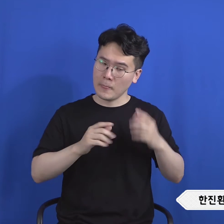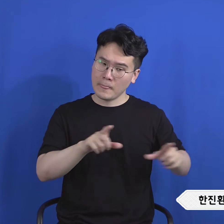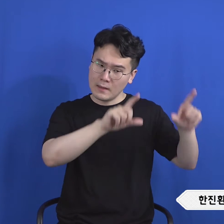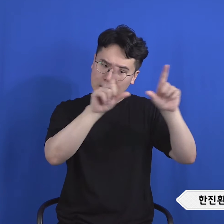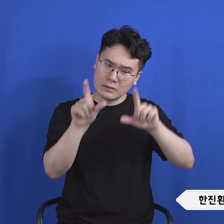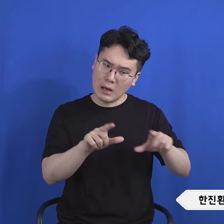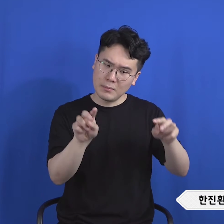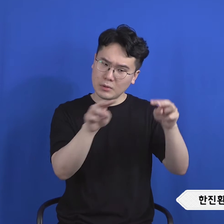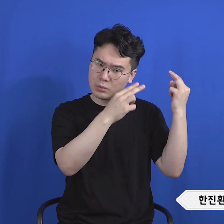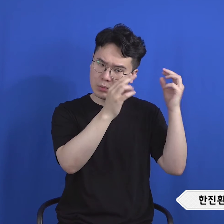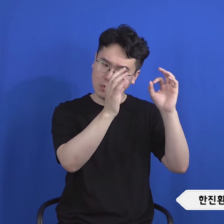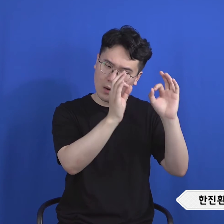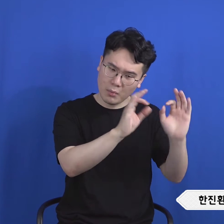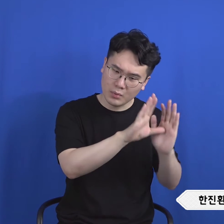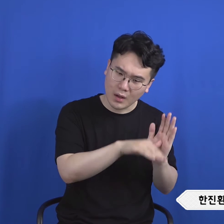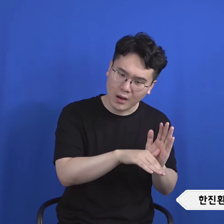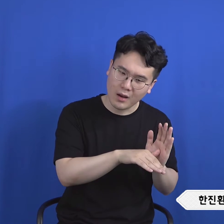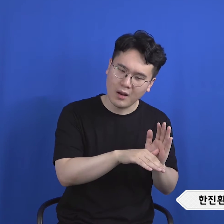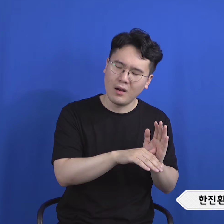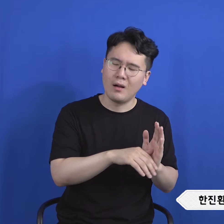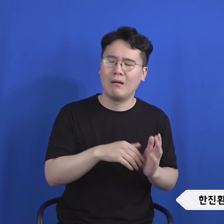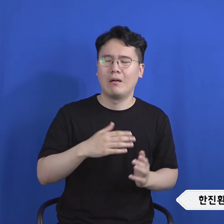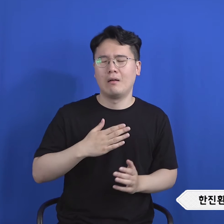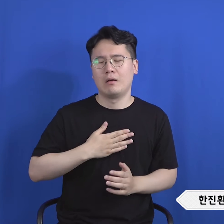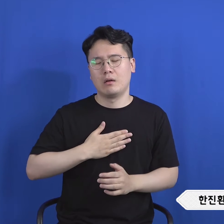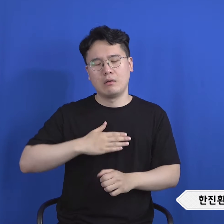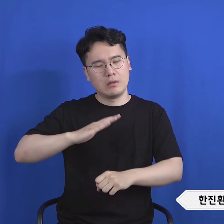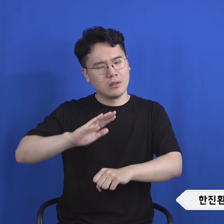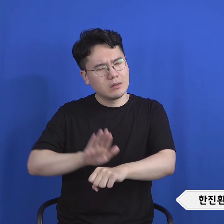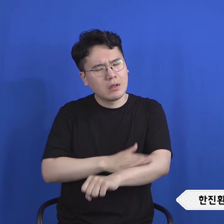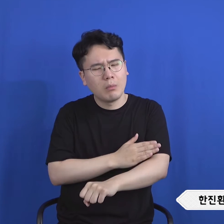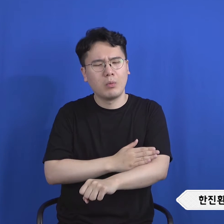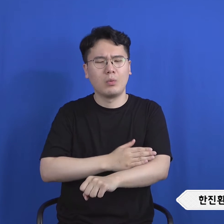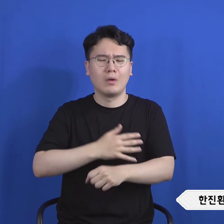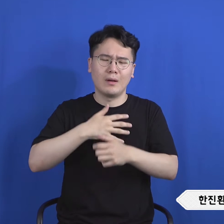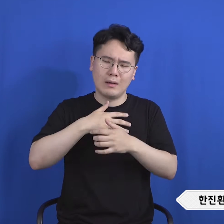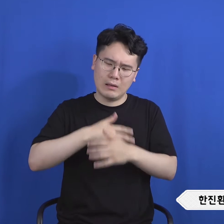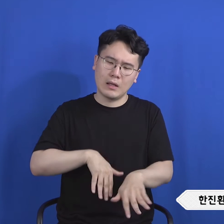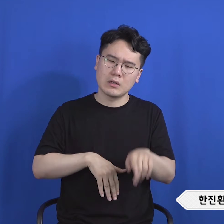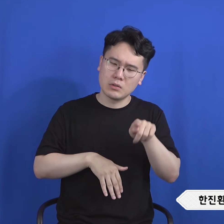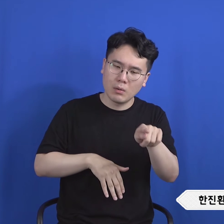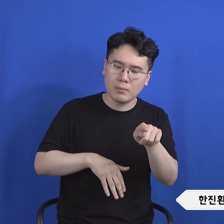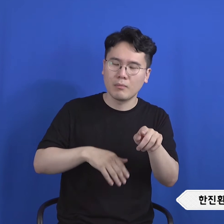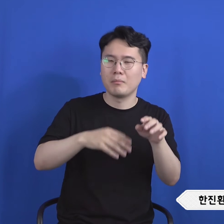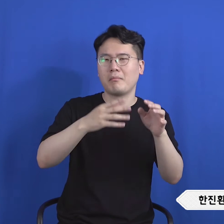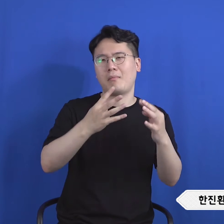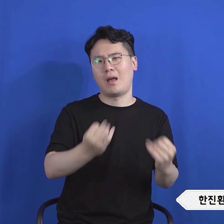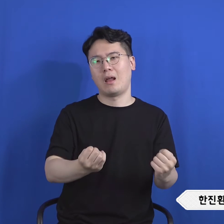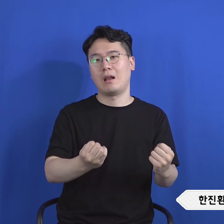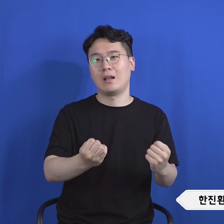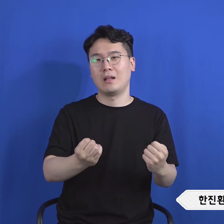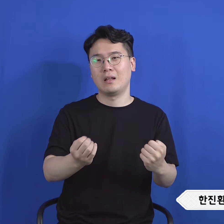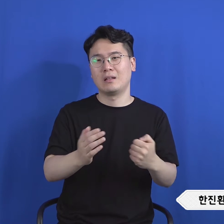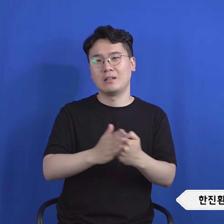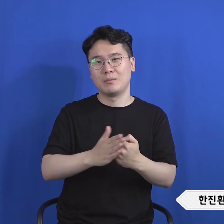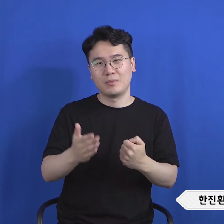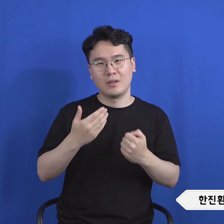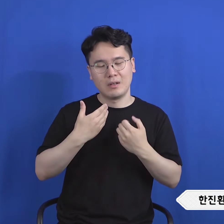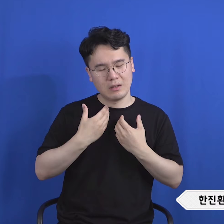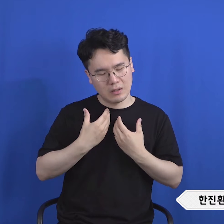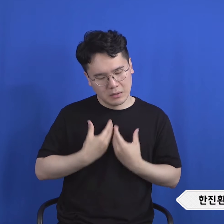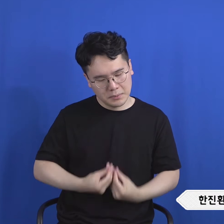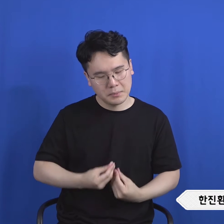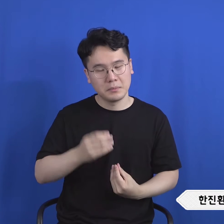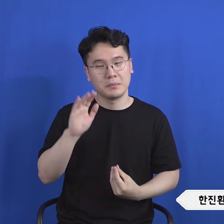살아온 것을 되돌아볼 때에 나에게 너무 허물이 많고 약점이 많고 그래서 그만 낙심이